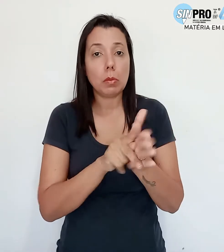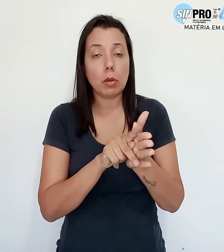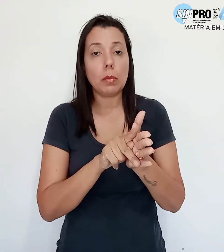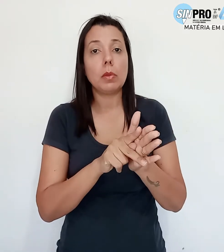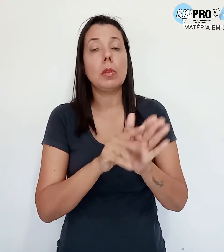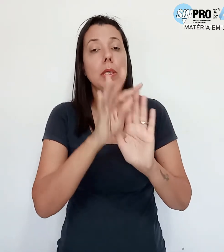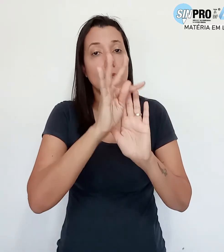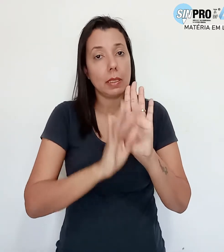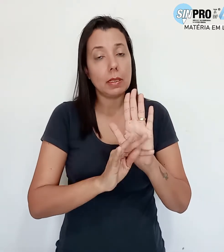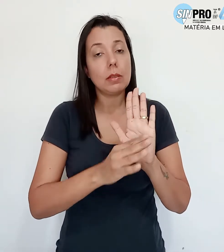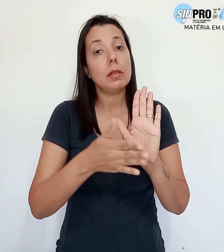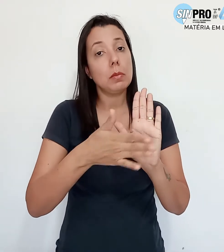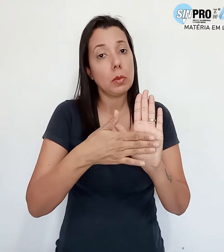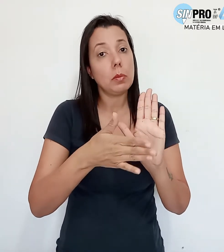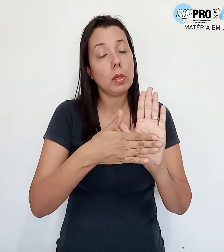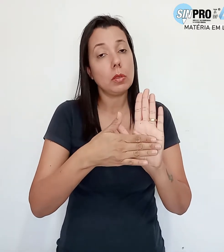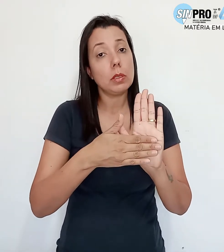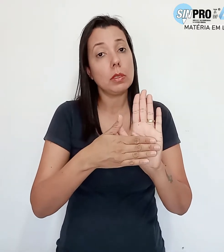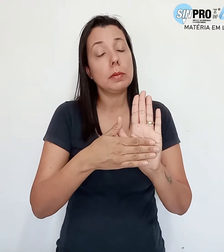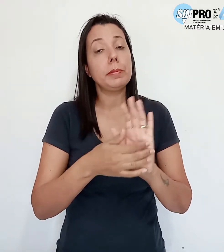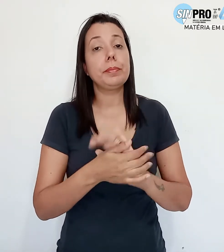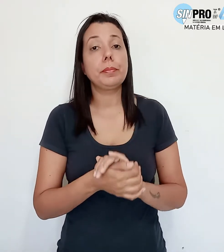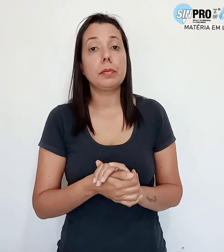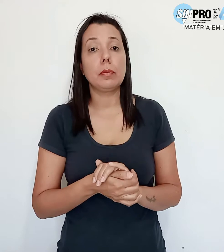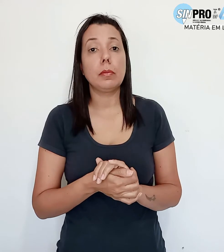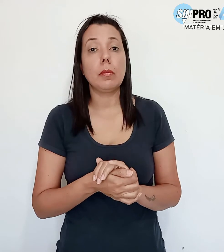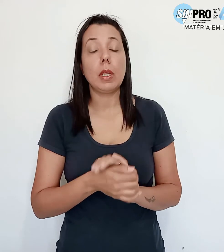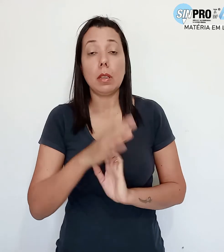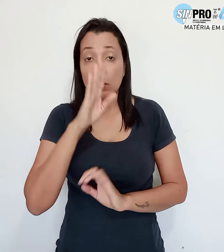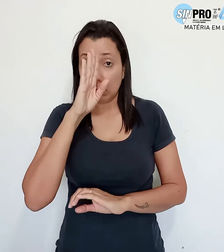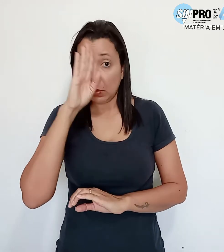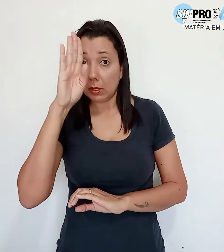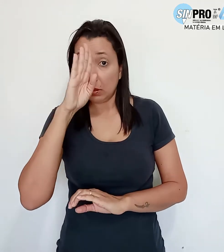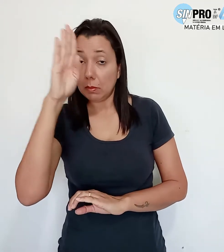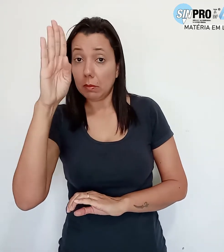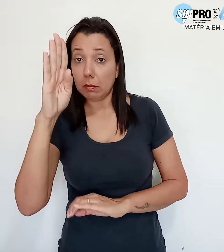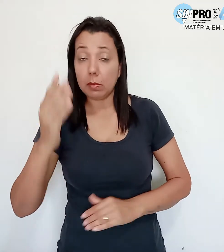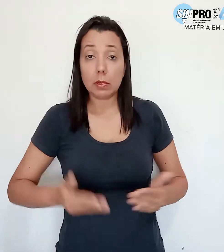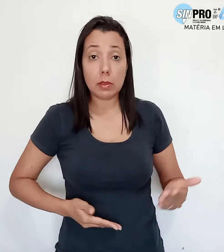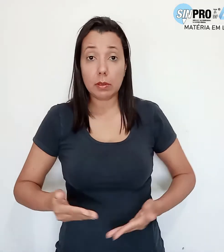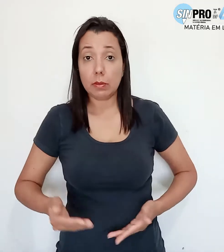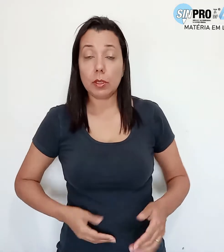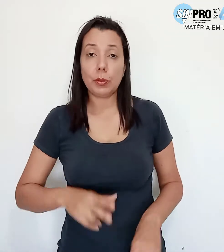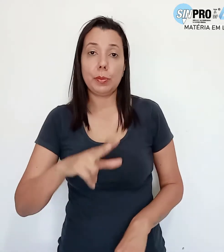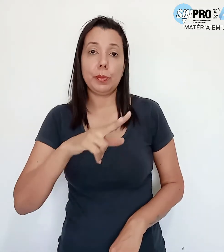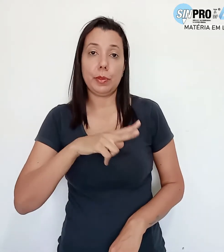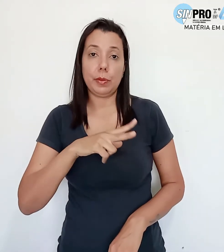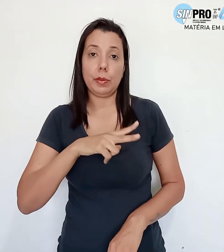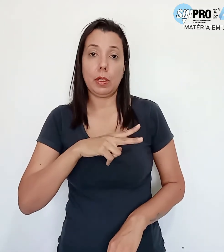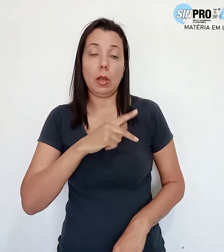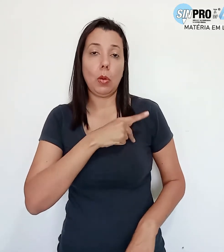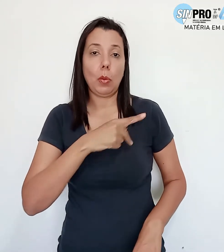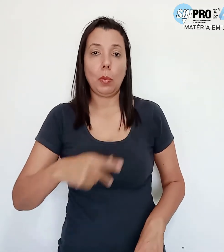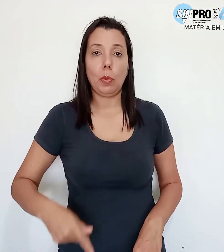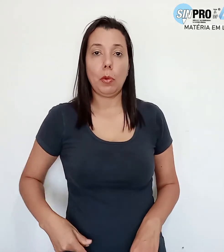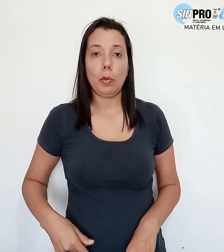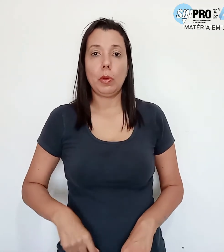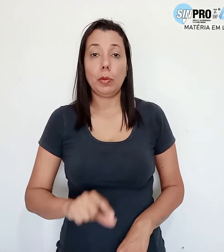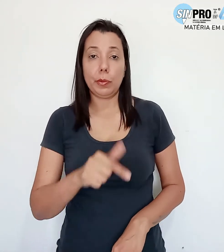da PEC. Ou seja, pela proposta, os principais são os serviços privados. O público fica em segundo